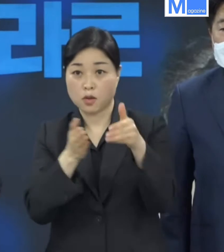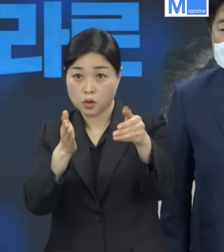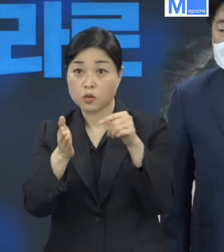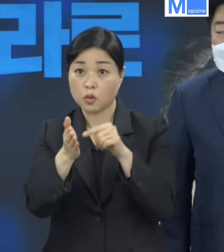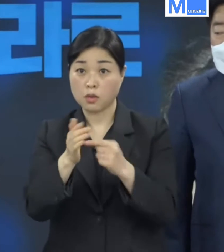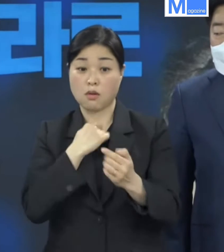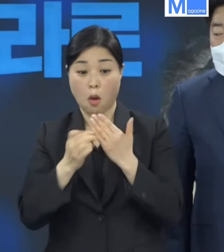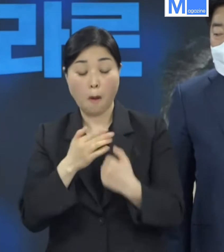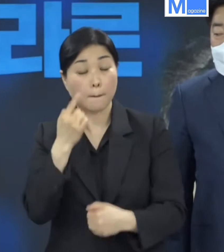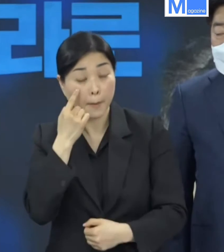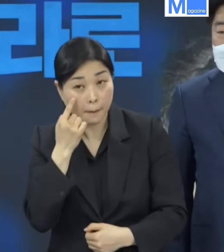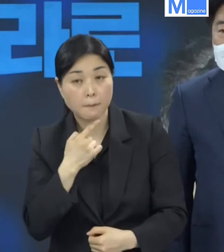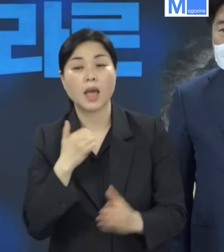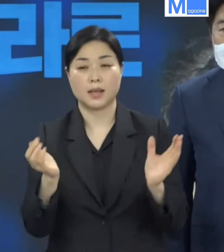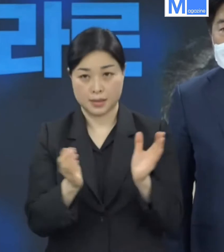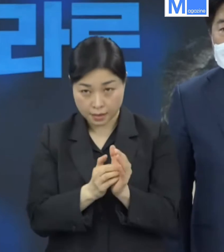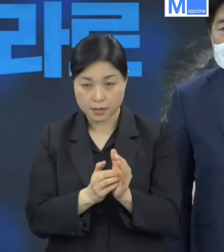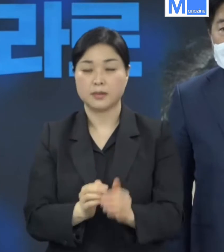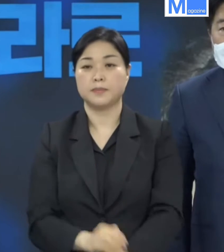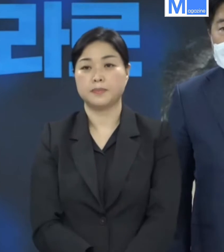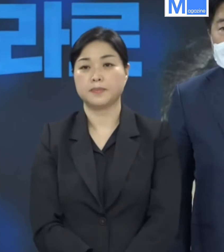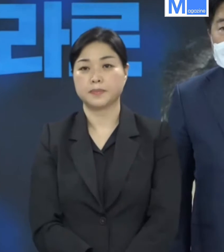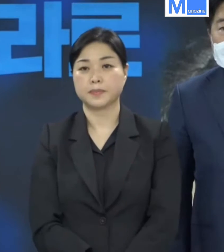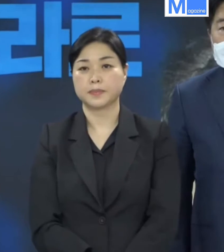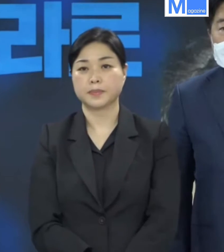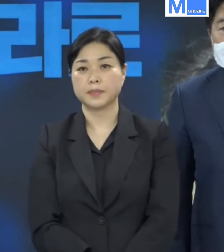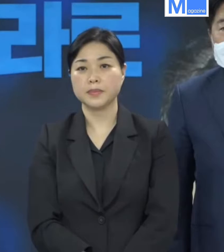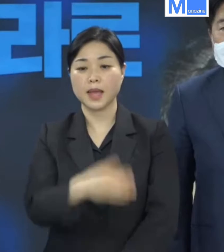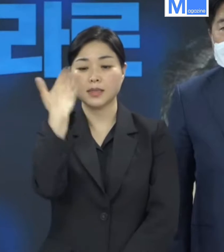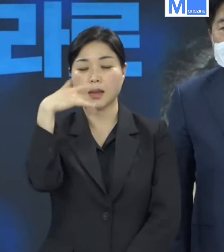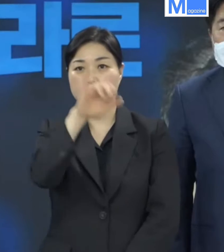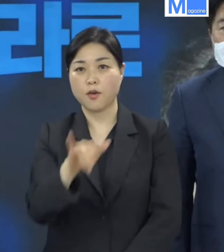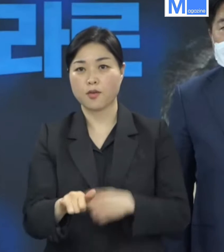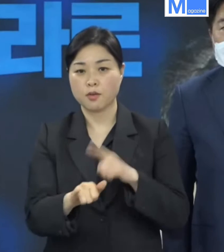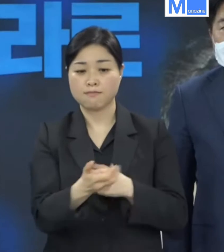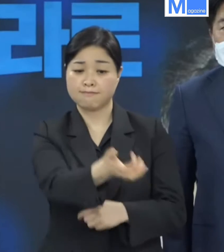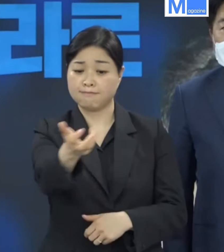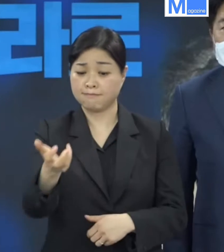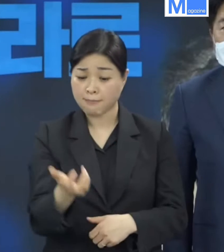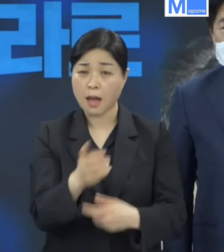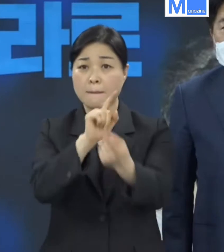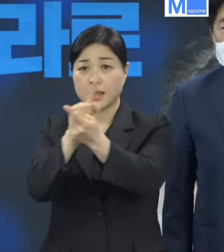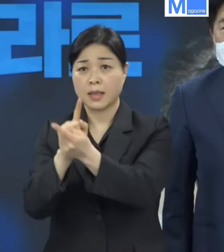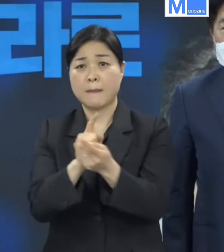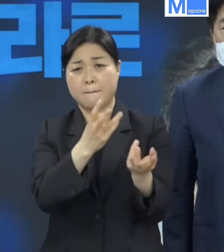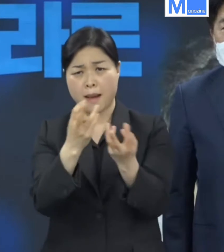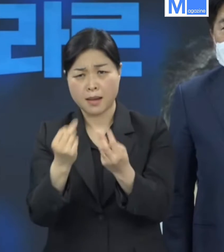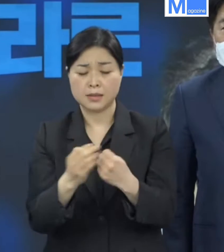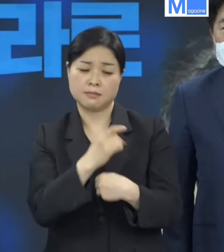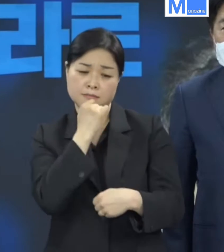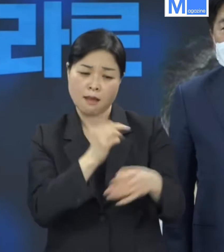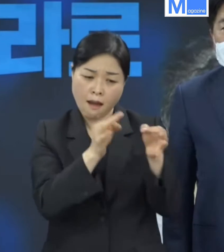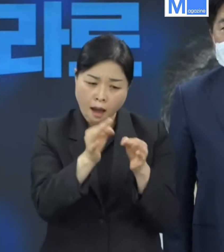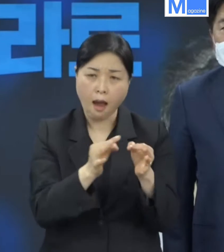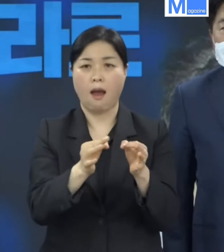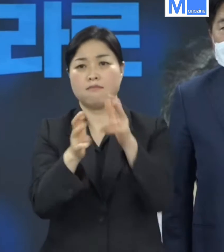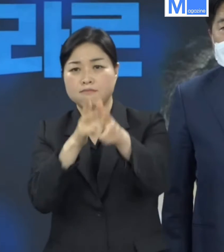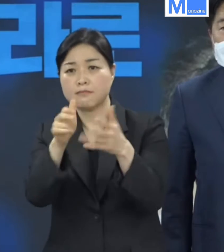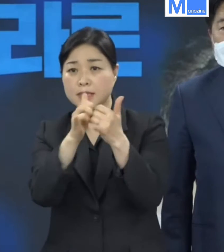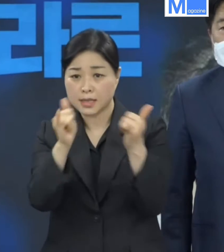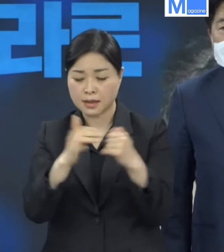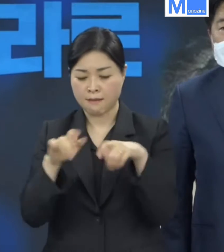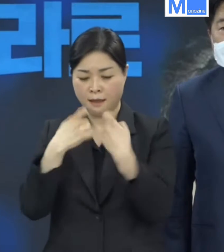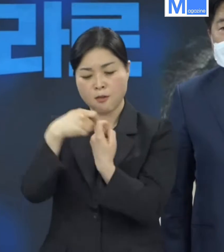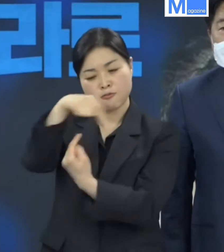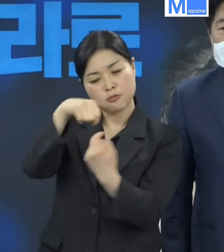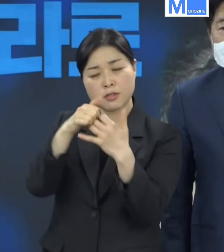차례 확인했습니다. 최근 전국 각지를 순회할 때 만나뵌 수많은 소상공인 그리고 자영업자